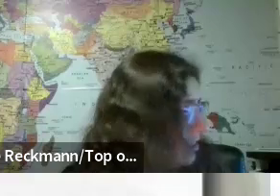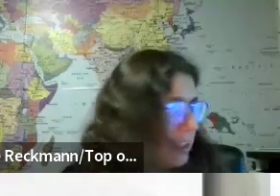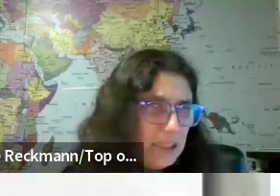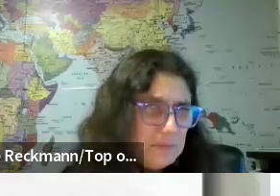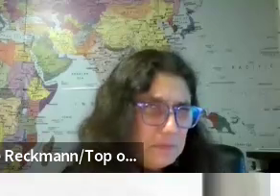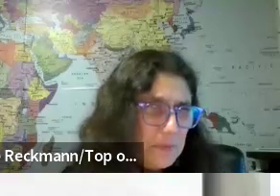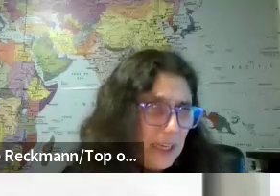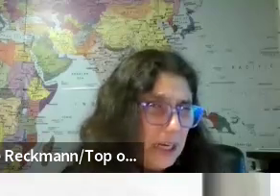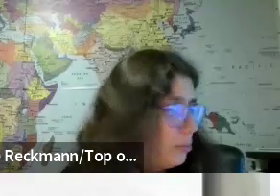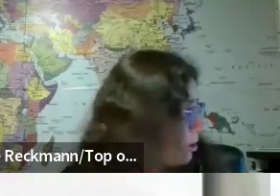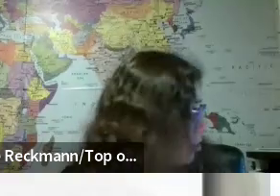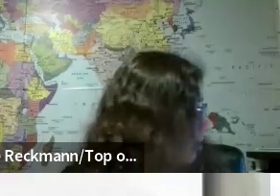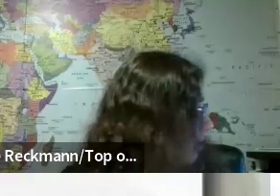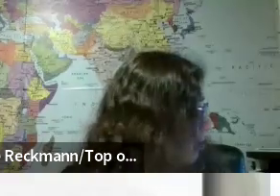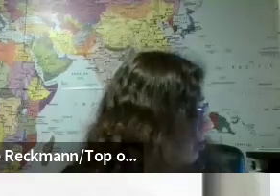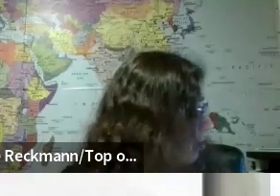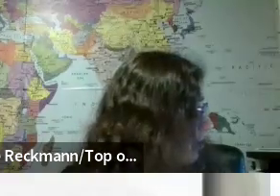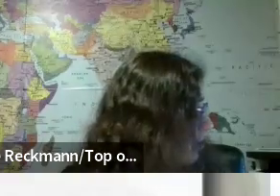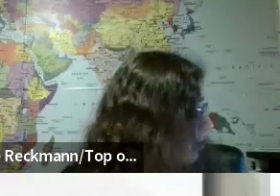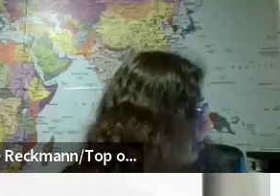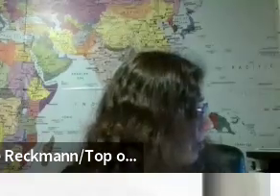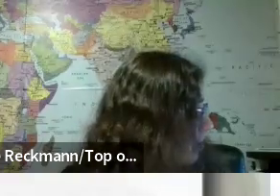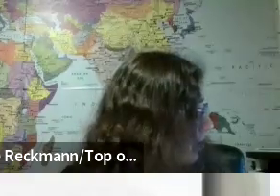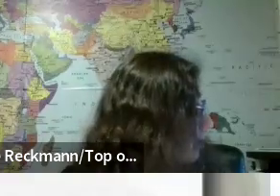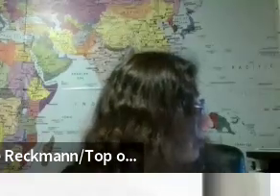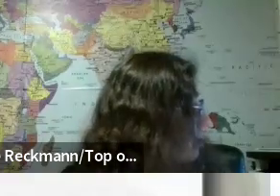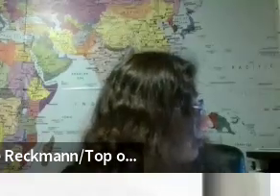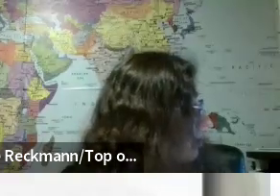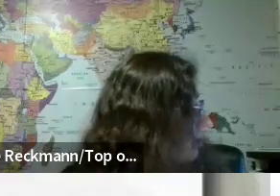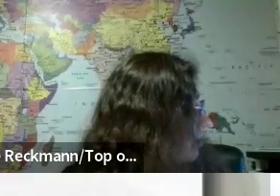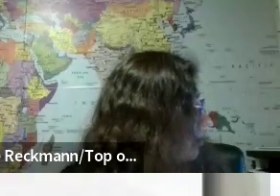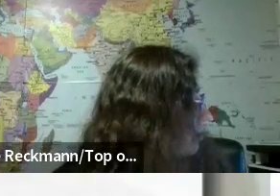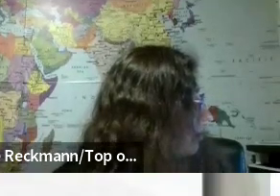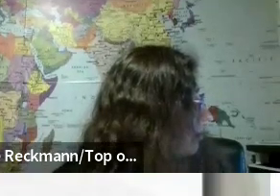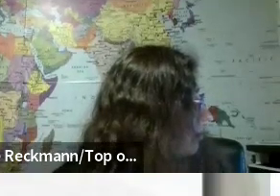¿Se entiende? Es en el puesto, no pensando en personas.